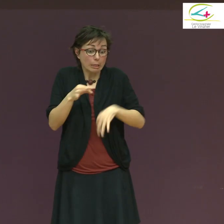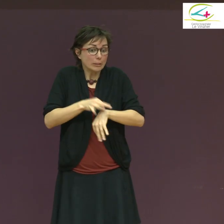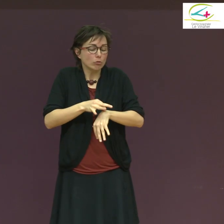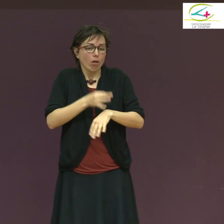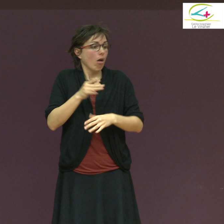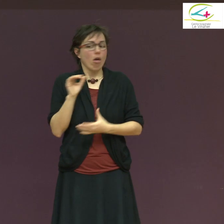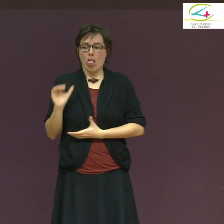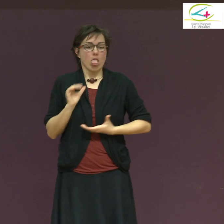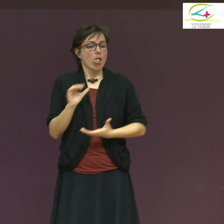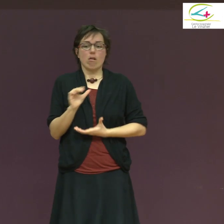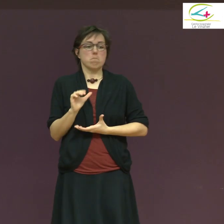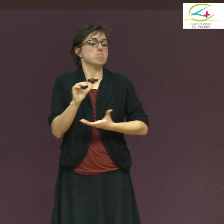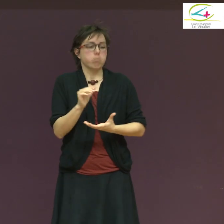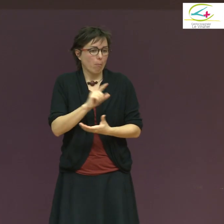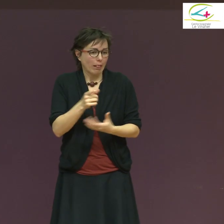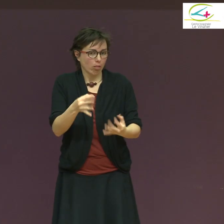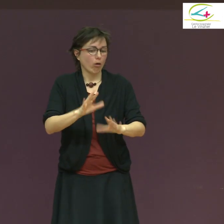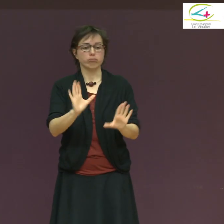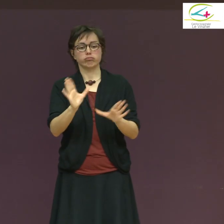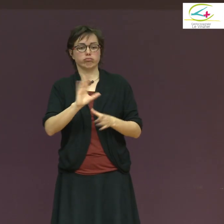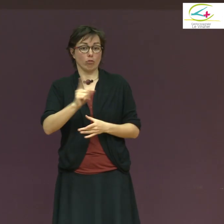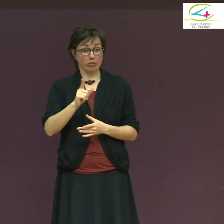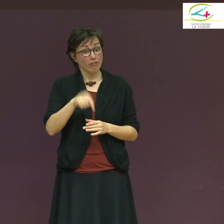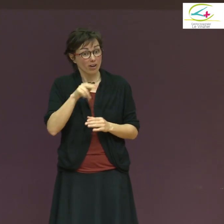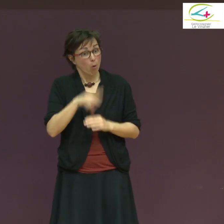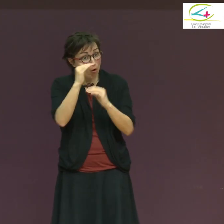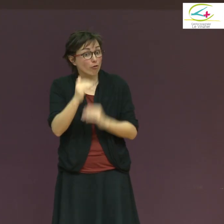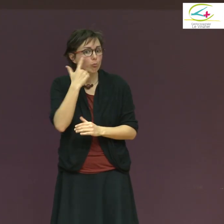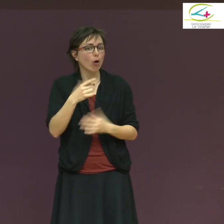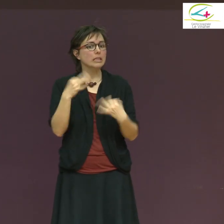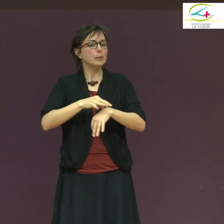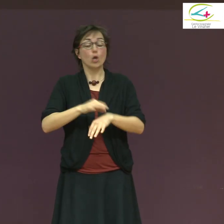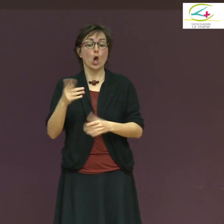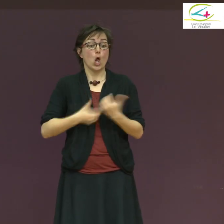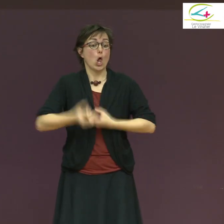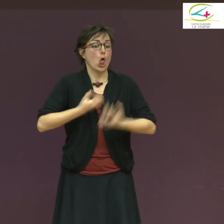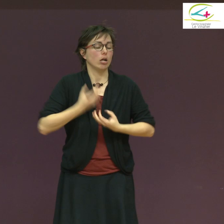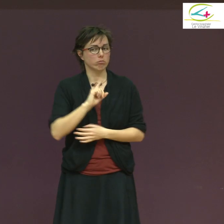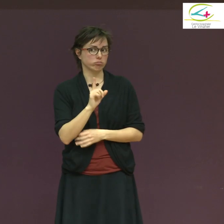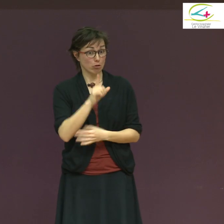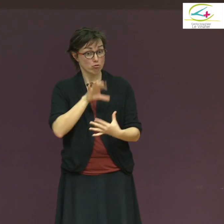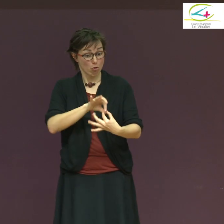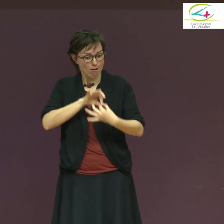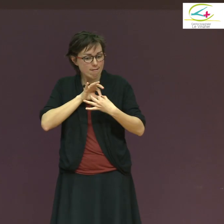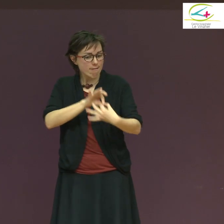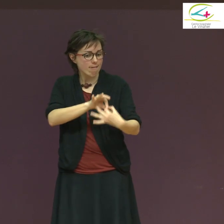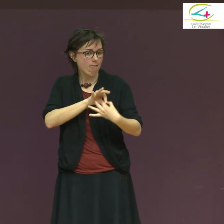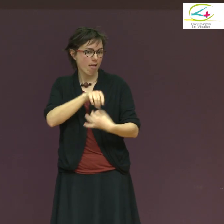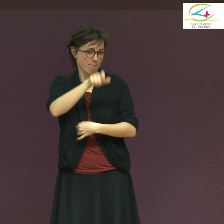minutes pour balancer ces idées suicidaires, il faut vraiment avoir confiance, quoi. Vous voyez Hein, le lien thérapeutique, c'est un